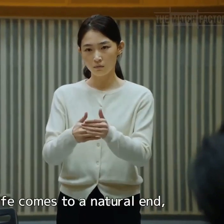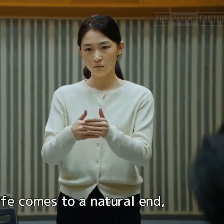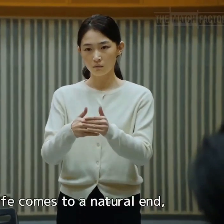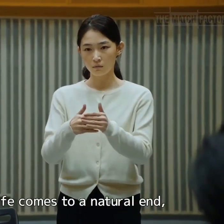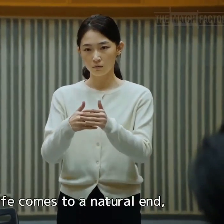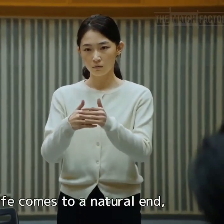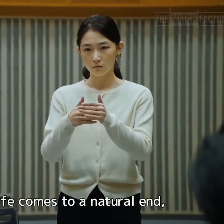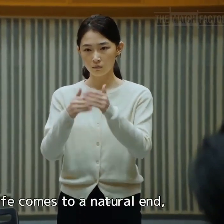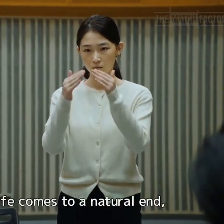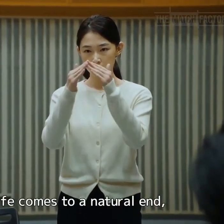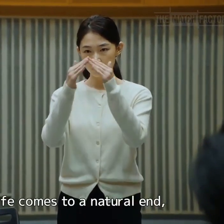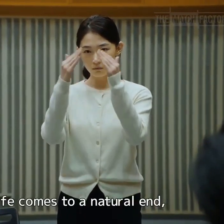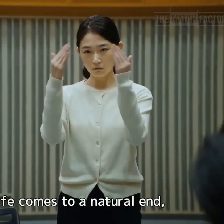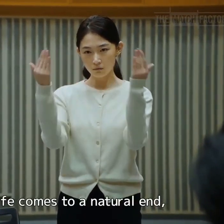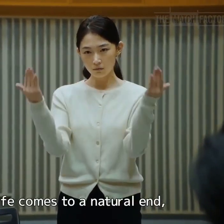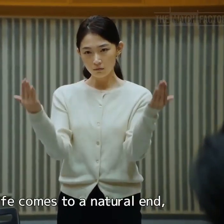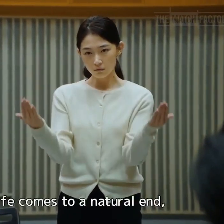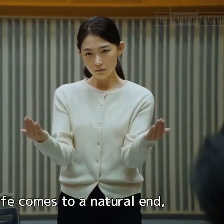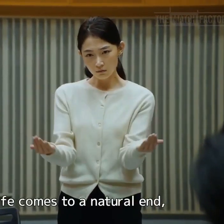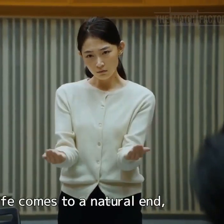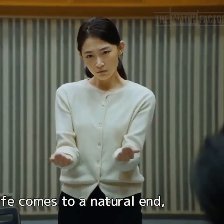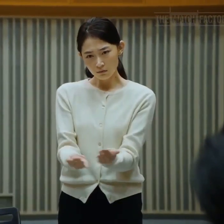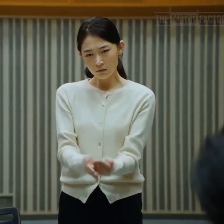命が自然に最後を迎えるまで